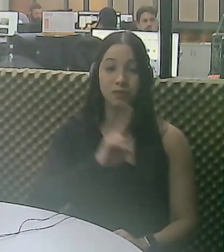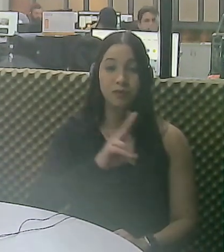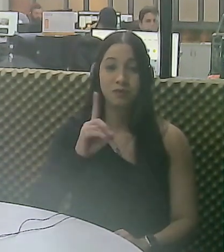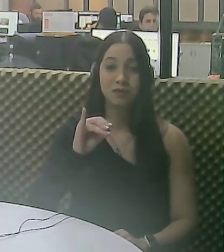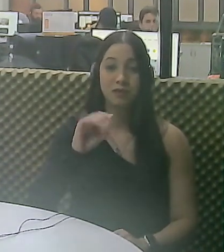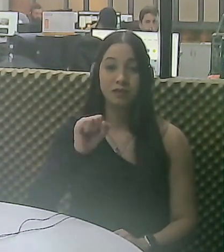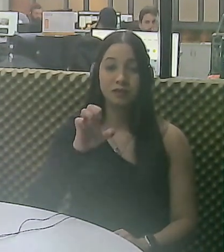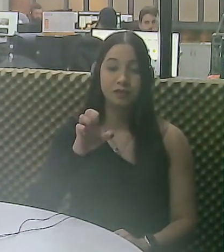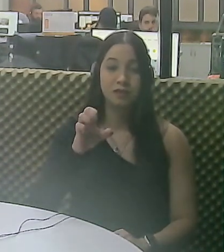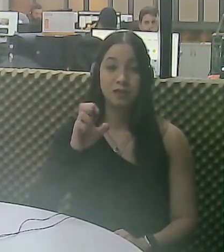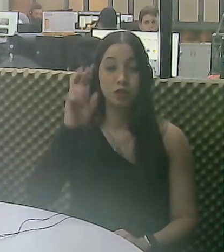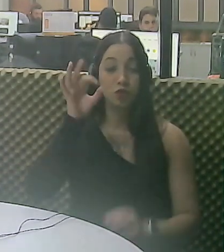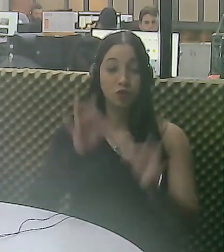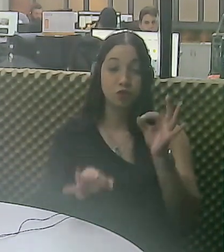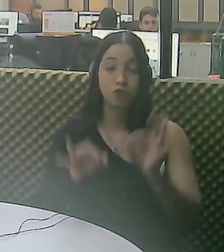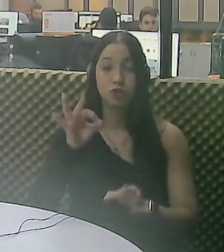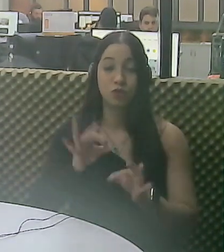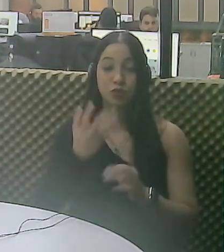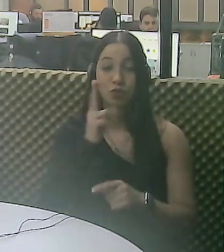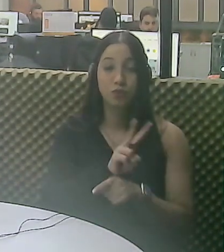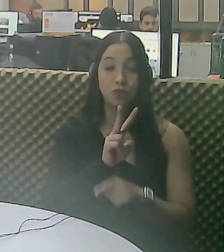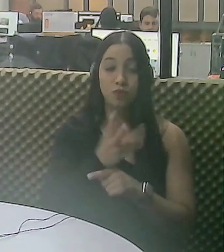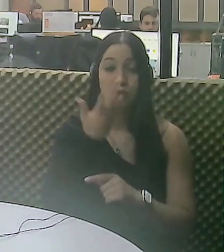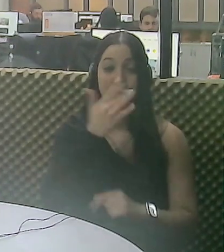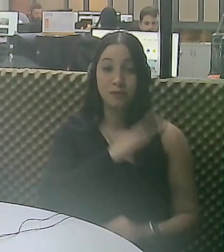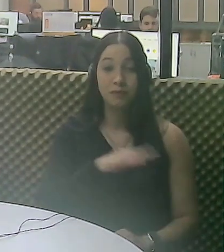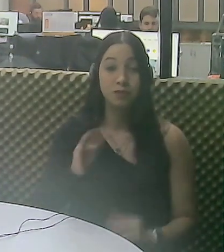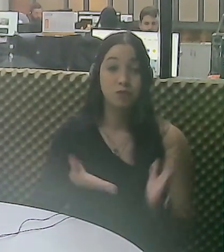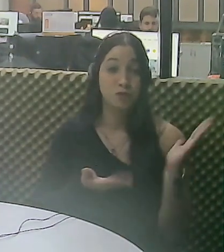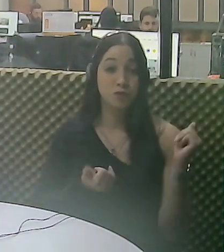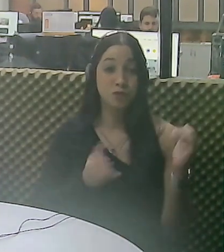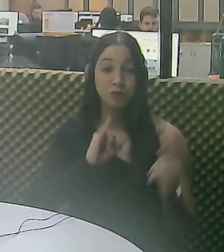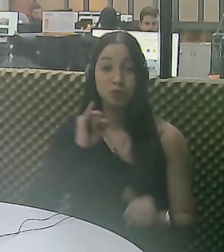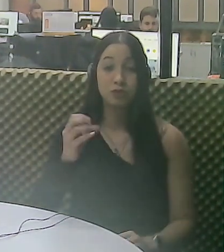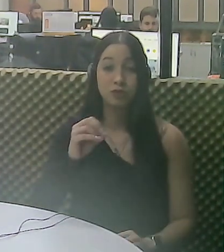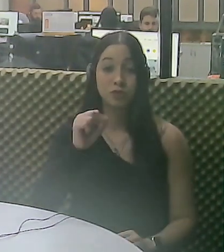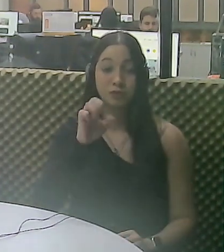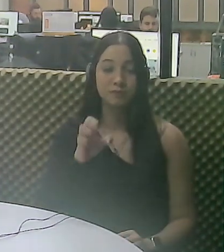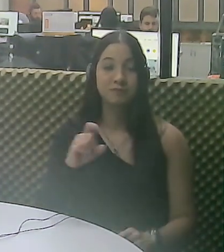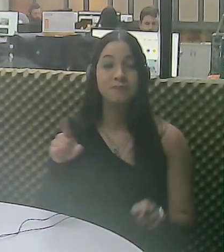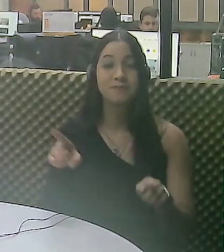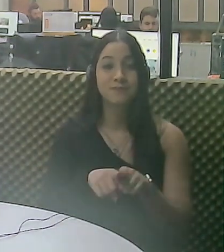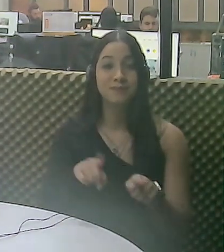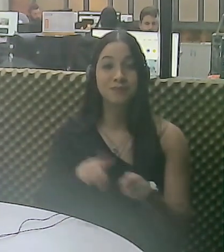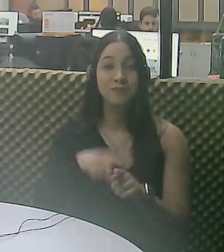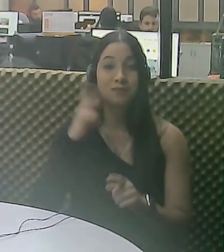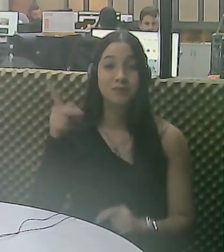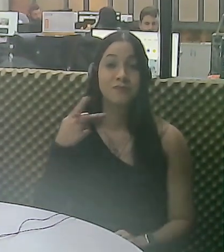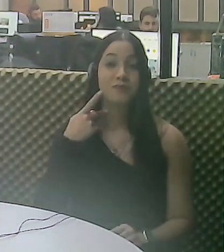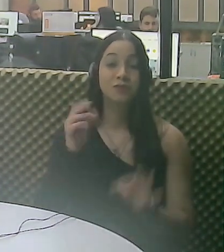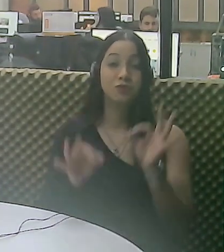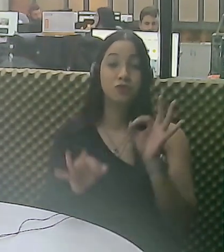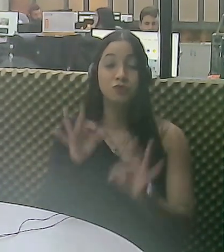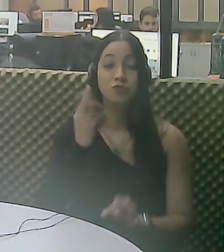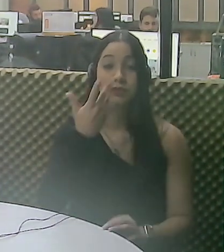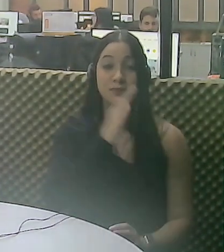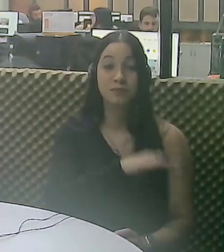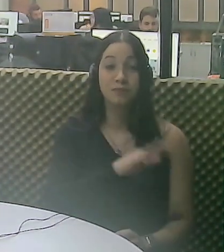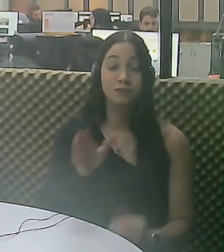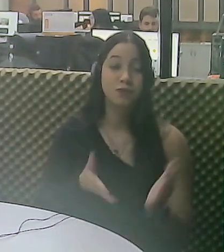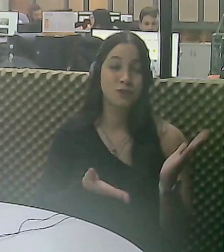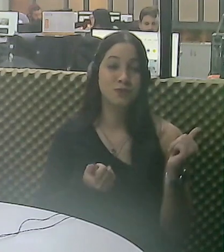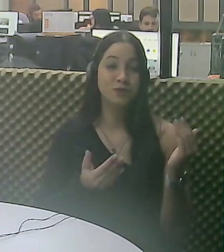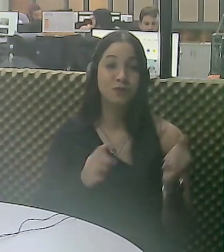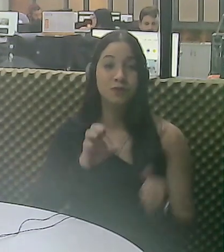César, do juiz da Vara da Infância e Juventude de Uberlândia, José Roberto Poiani, e do promotor de Justiça da Infância e da